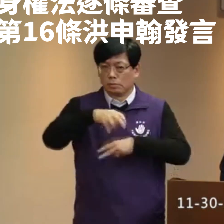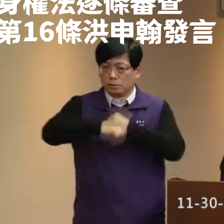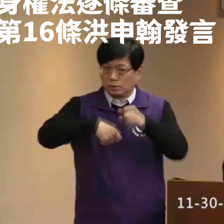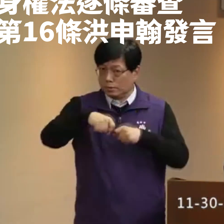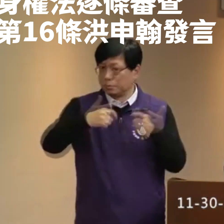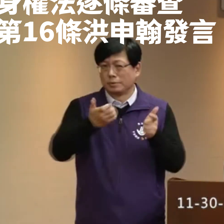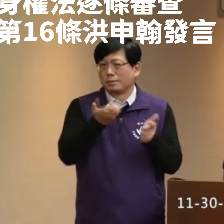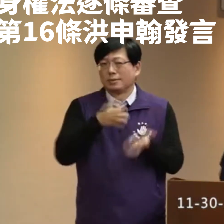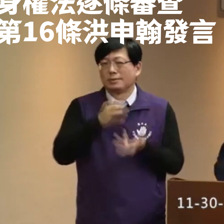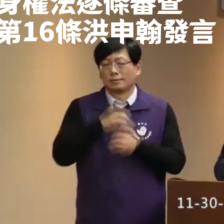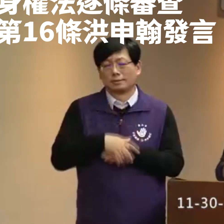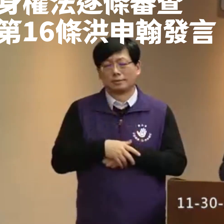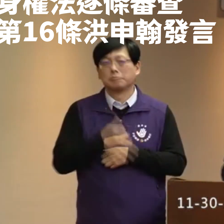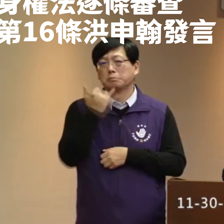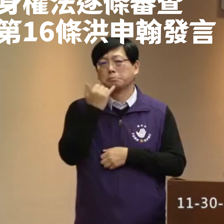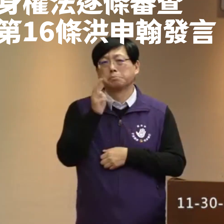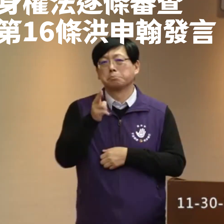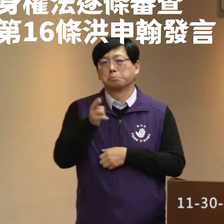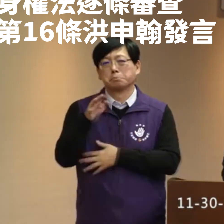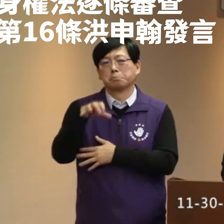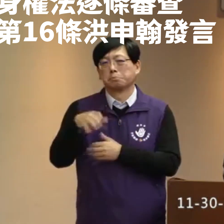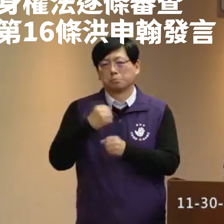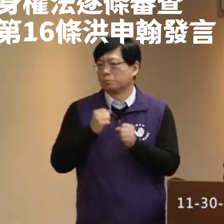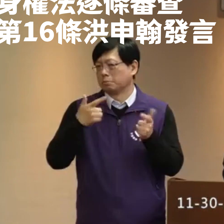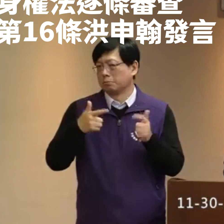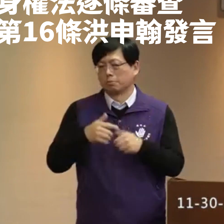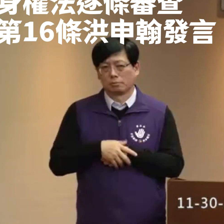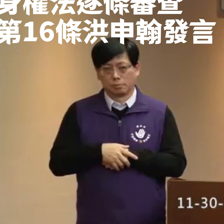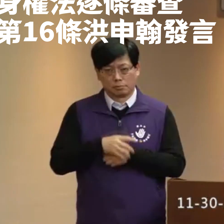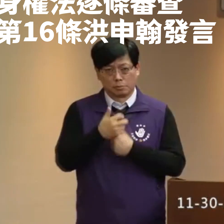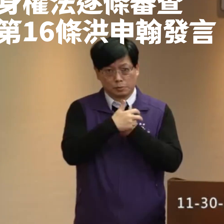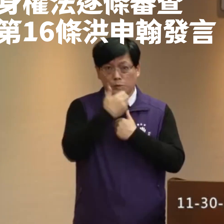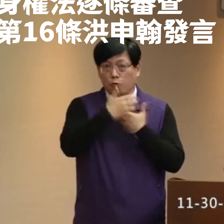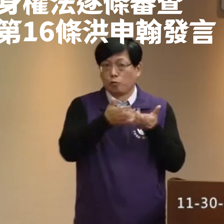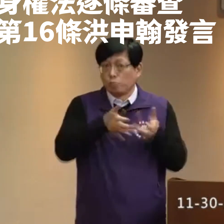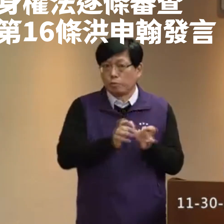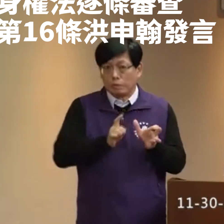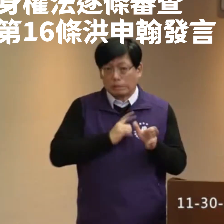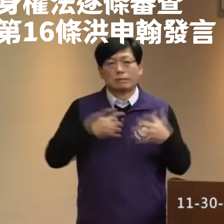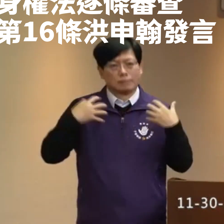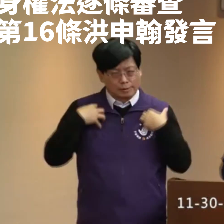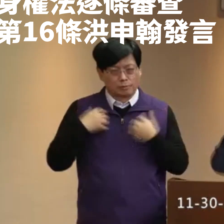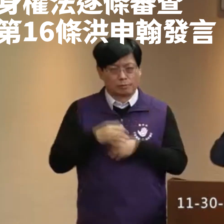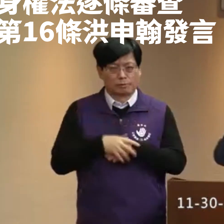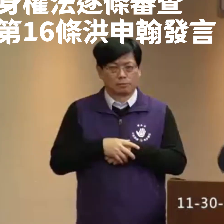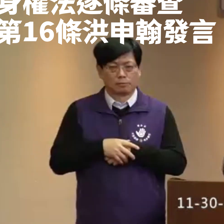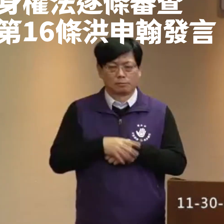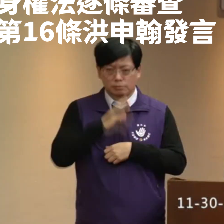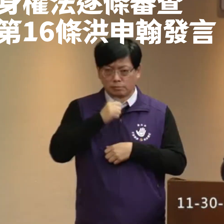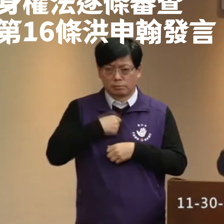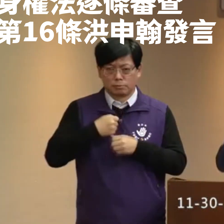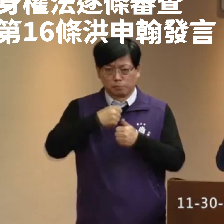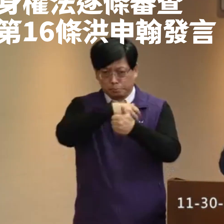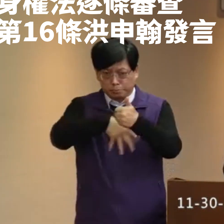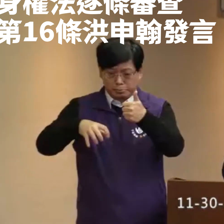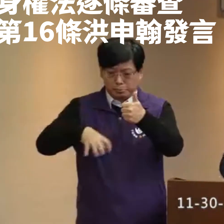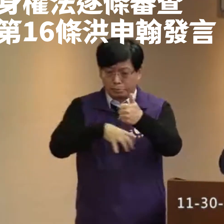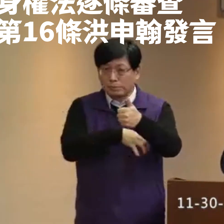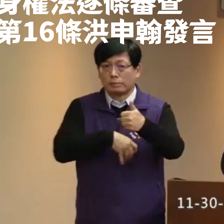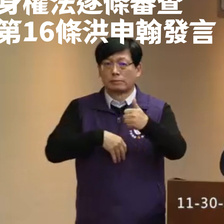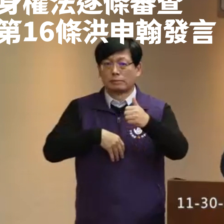是刚刚说会要求其他部会做，而是卫福部自己就应该担起责任，有一个跨部会的